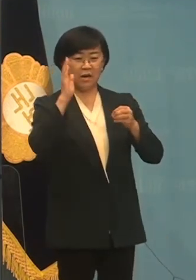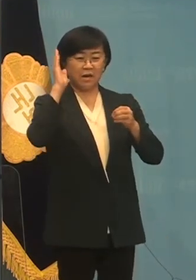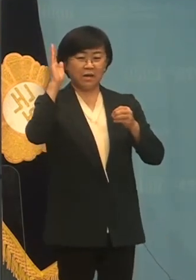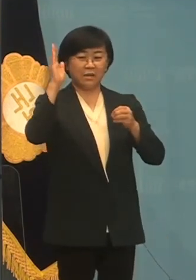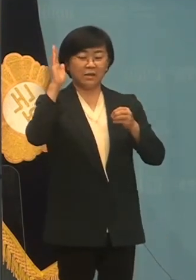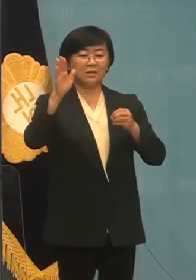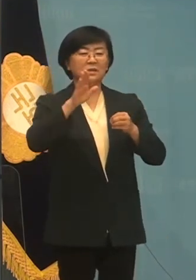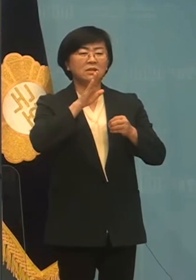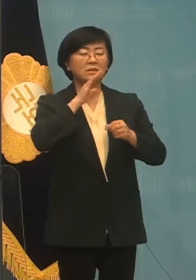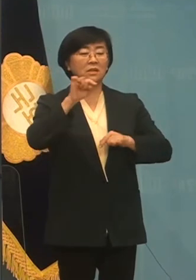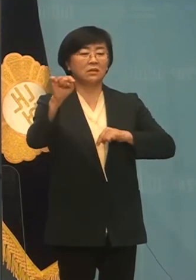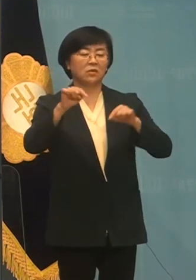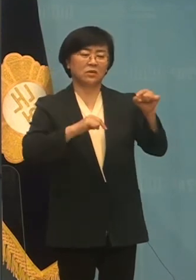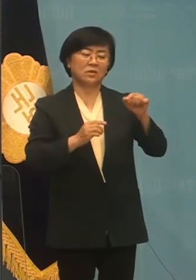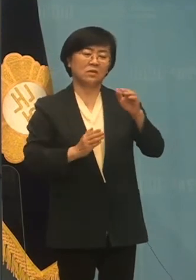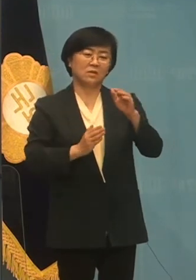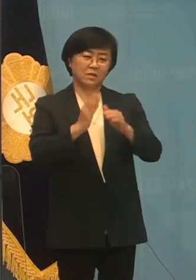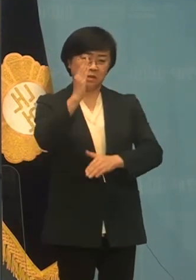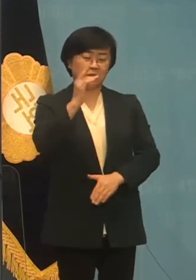금도를 얻었습니다.